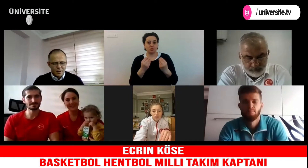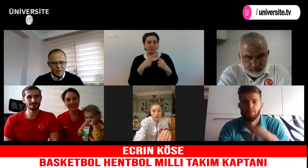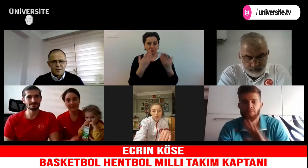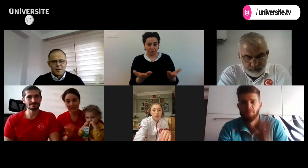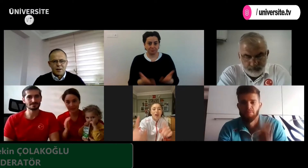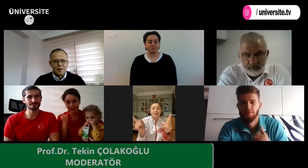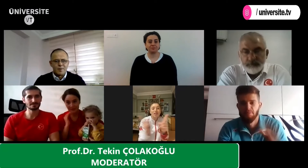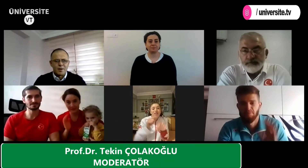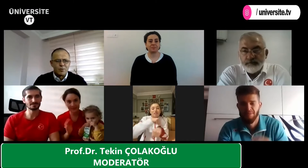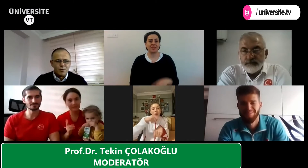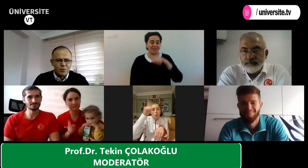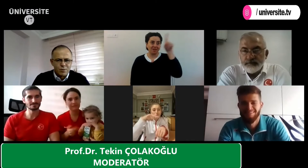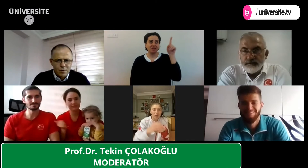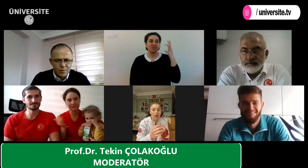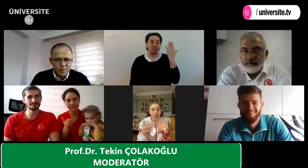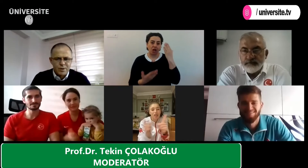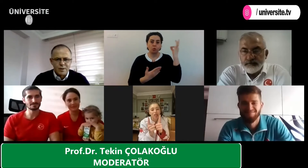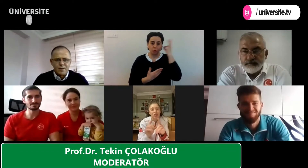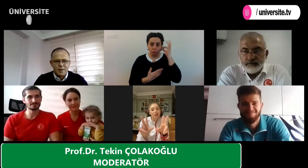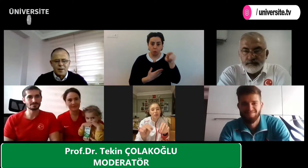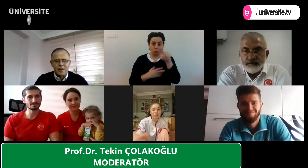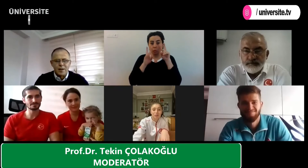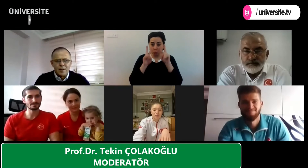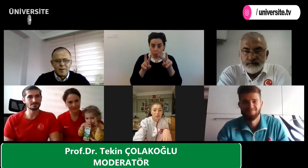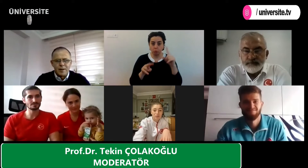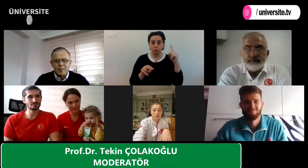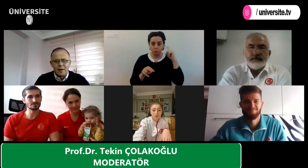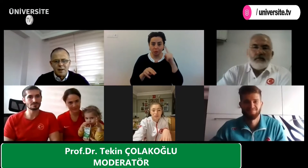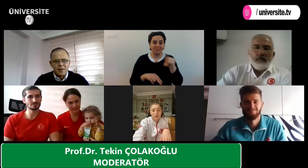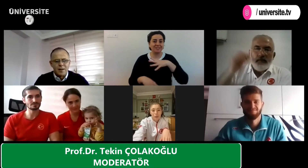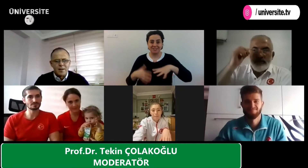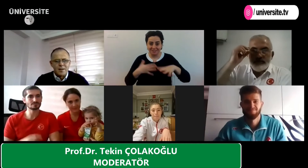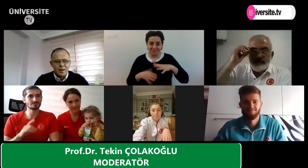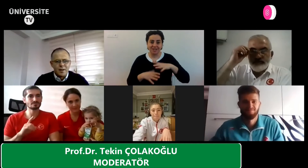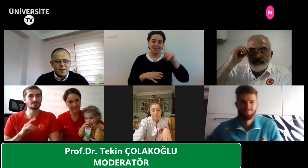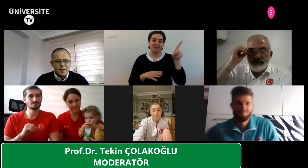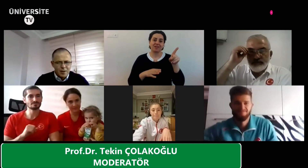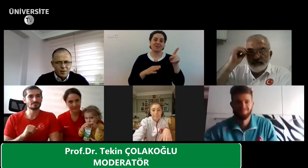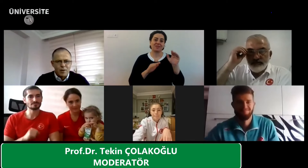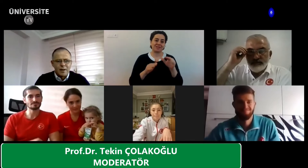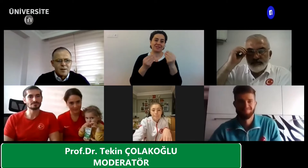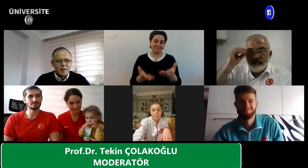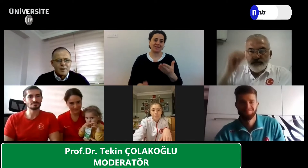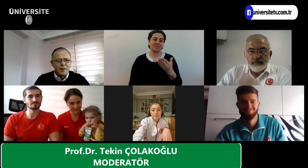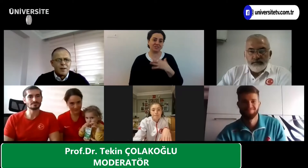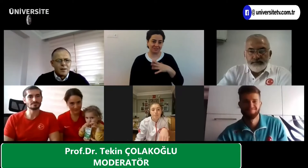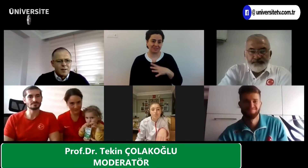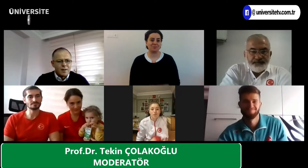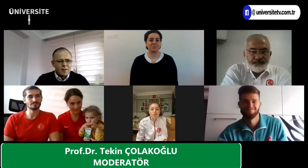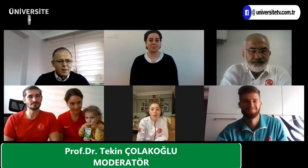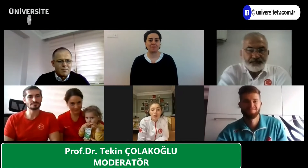ediyoruz. Yetkililer inşallah duyuyordur. Bu sizin istek, dilek, temenni, beklentilerinizi, hem teşekkürlerinizi tabii